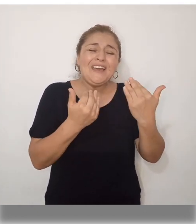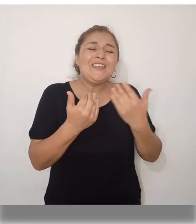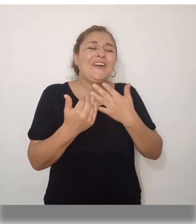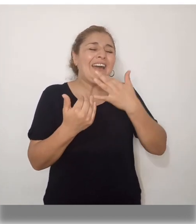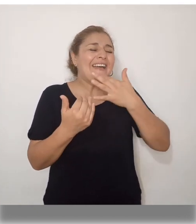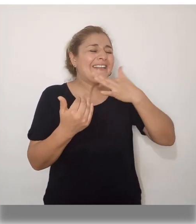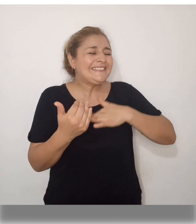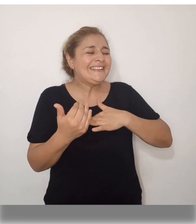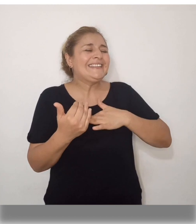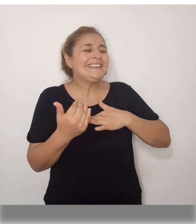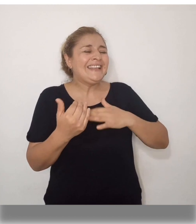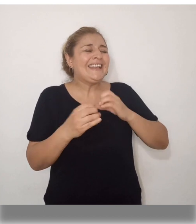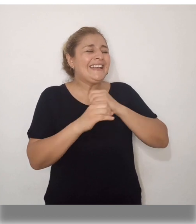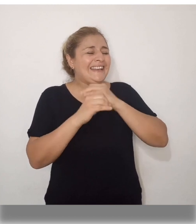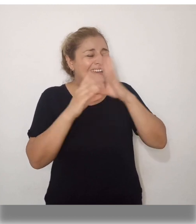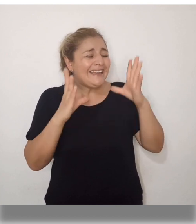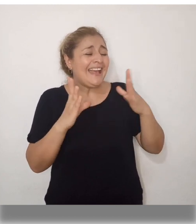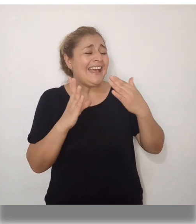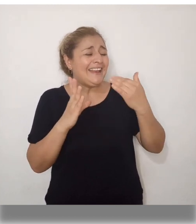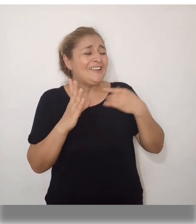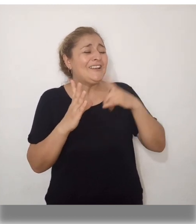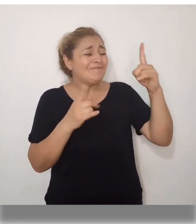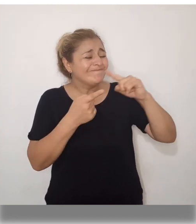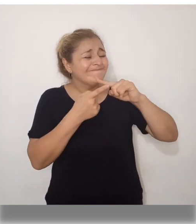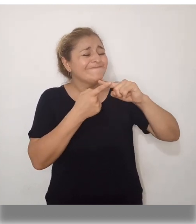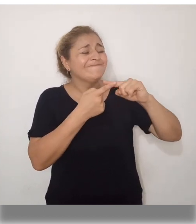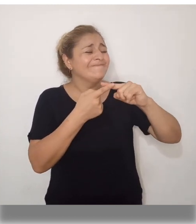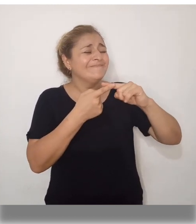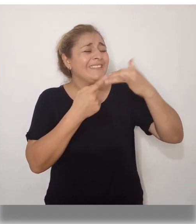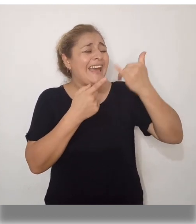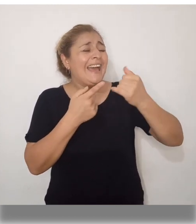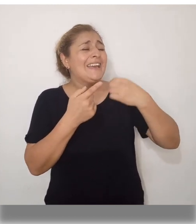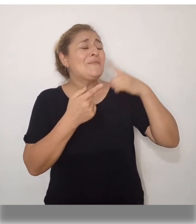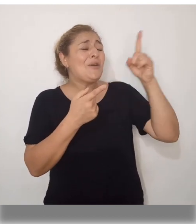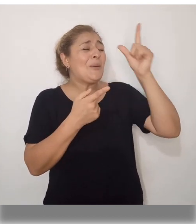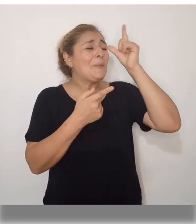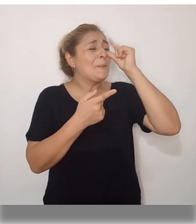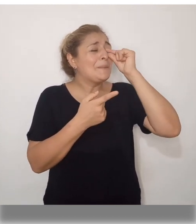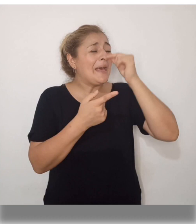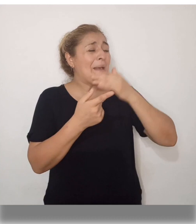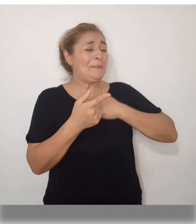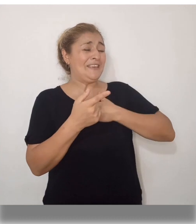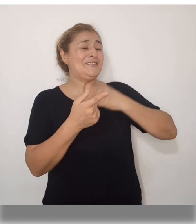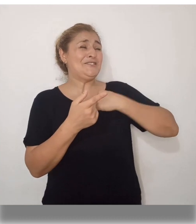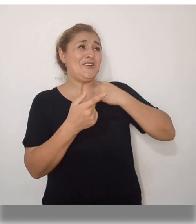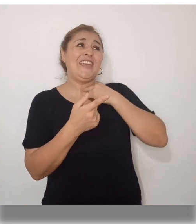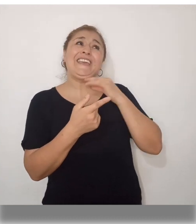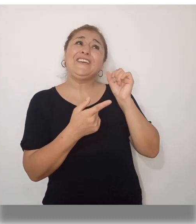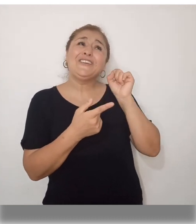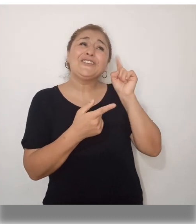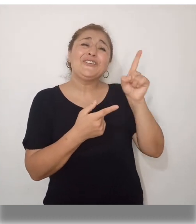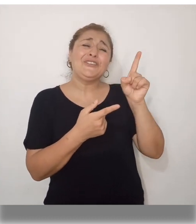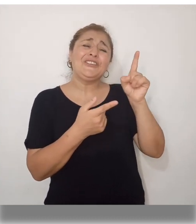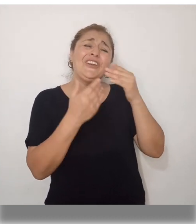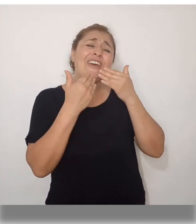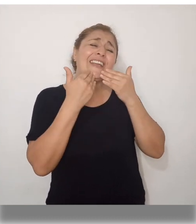en vos tenemos esta relación padre e hijo y no hay nada que